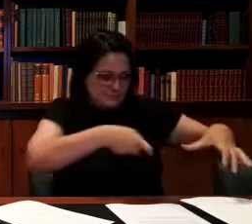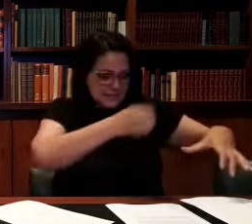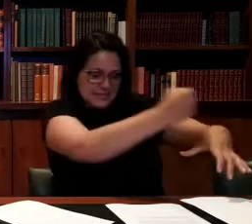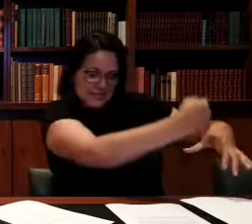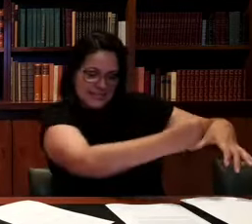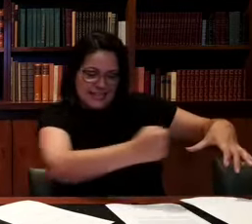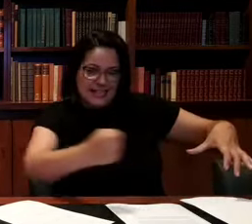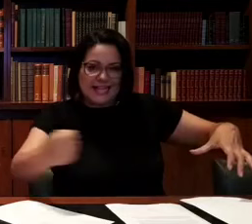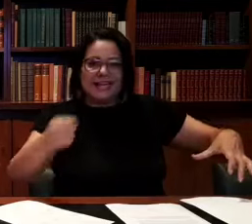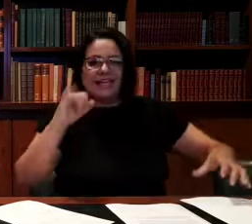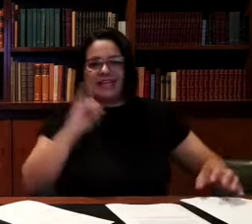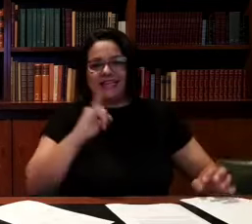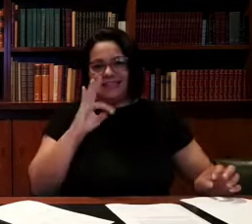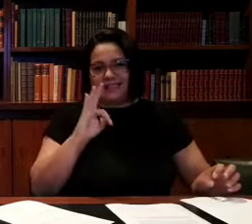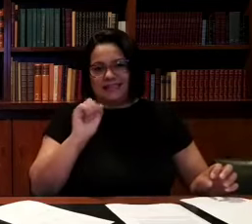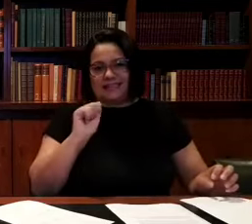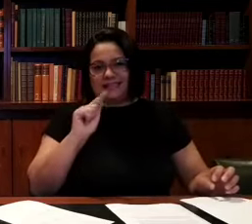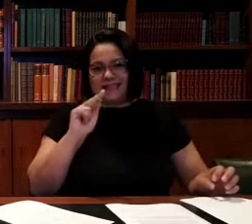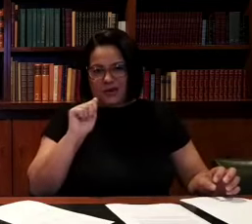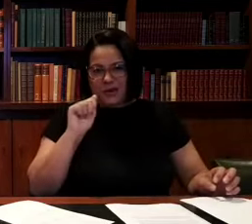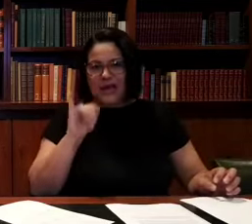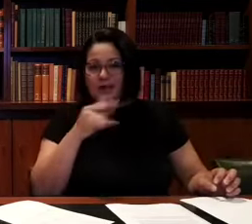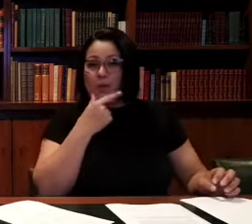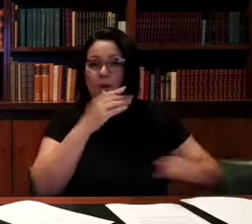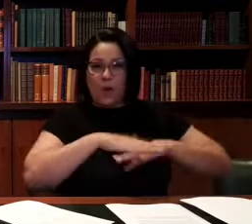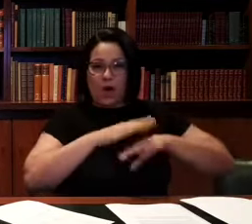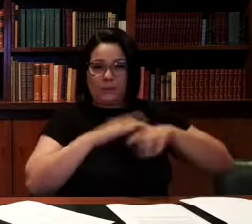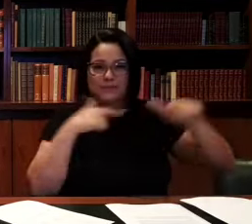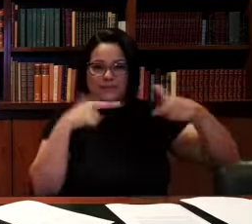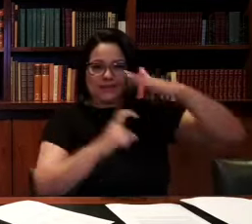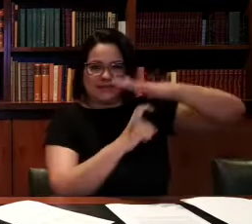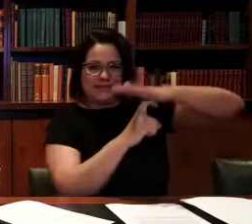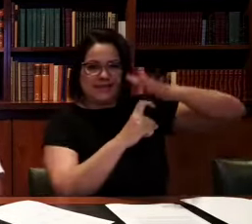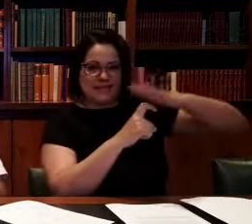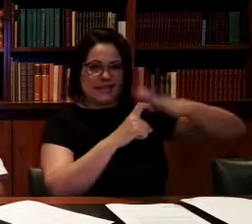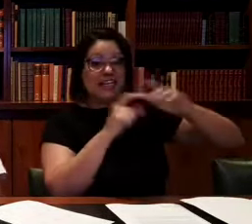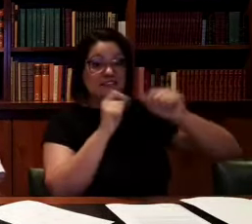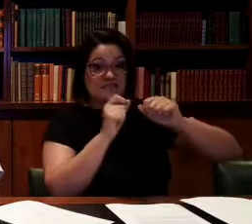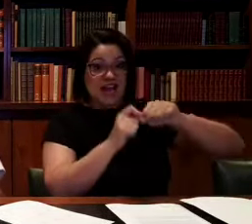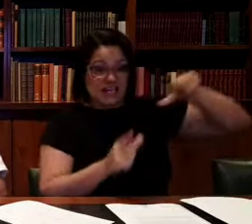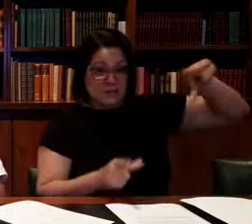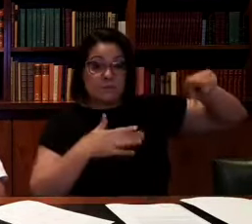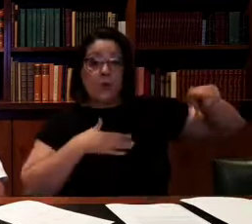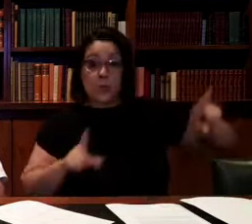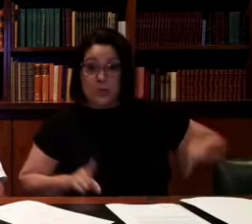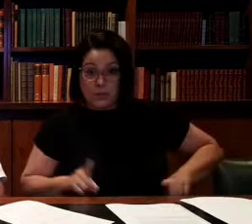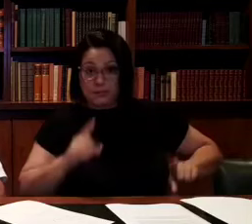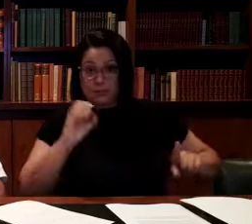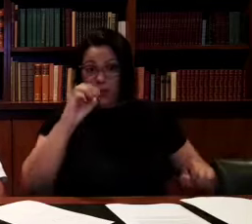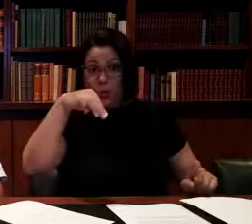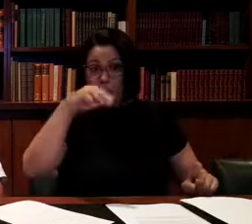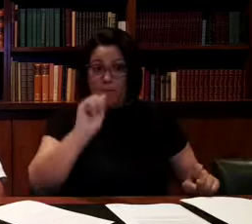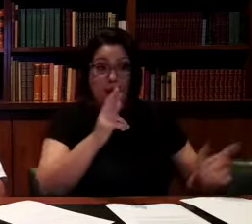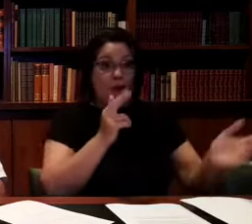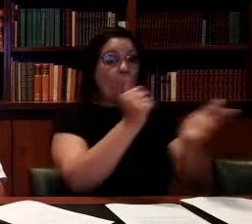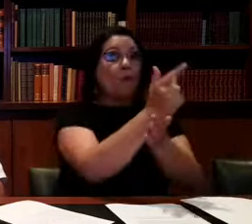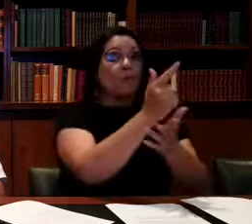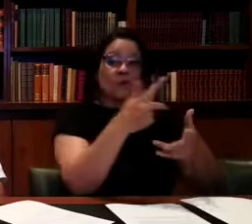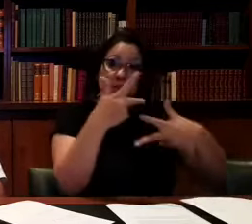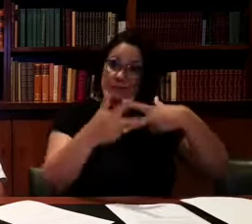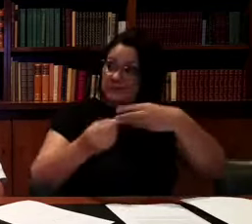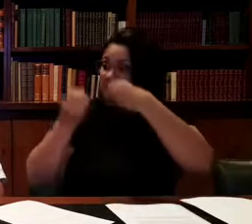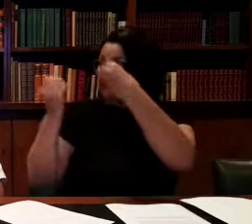pessoal de Itaguaí tem um ambulante lá que faz essas tábuas meu primo comprou o mar comprou essa tava e mandou para o senhor de